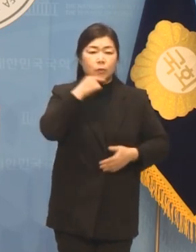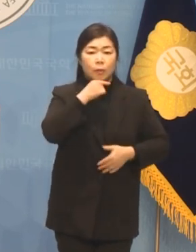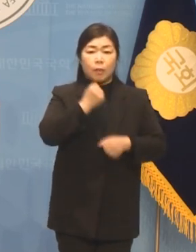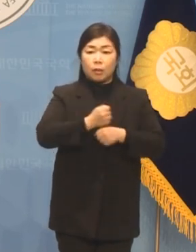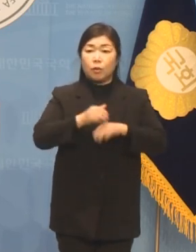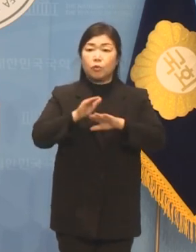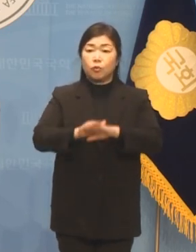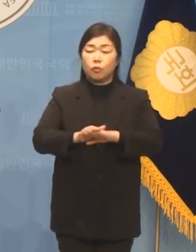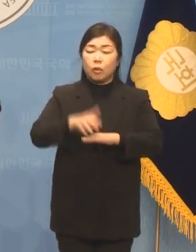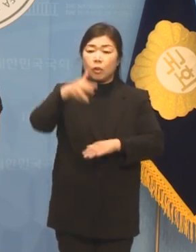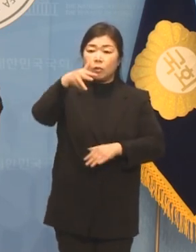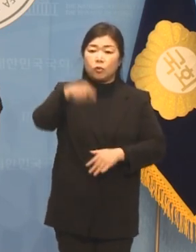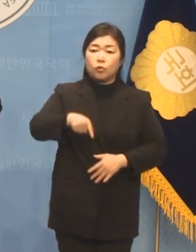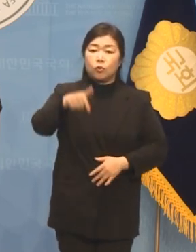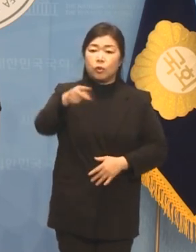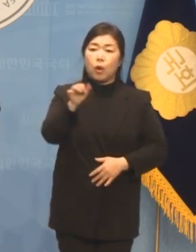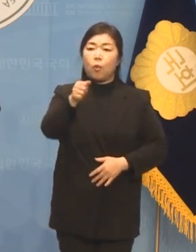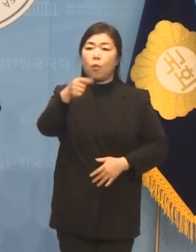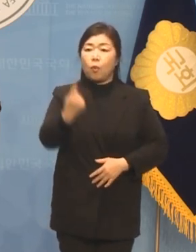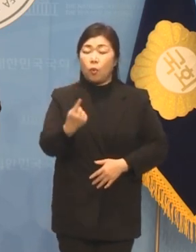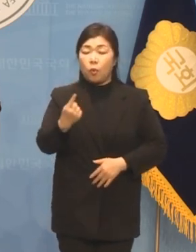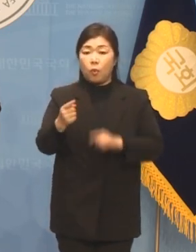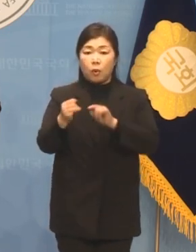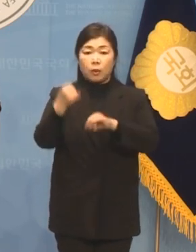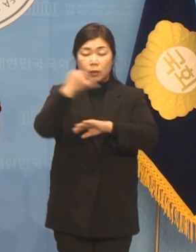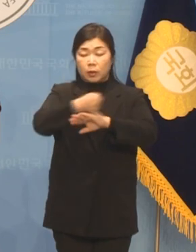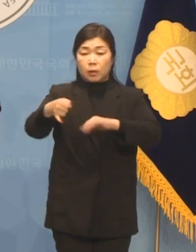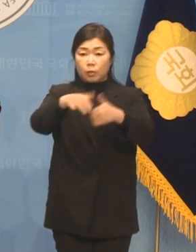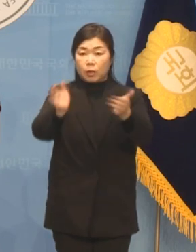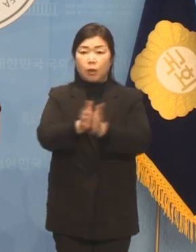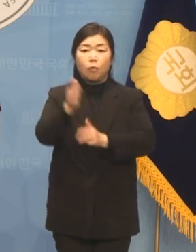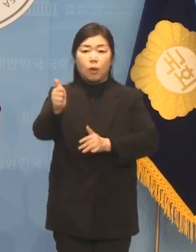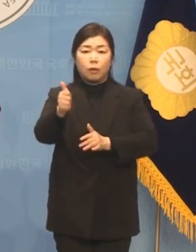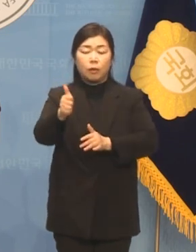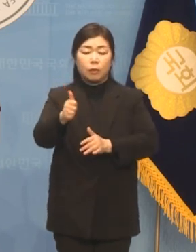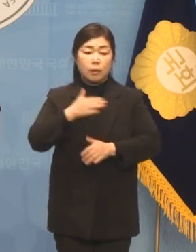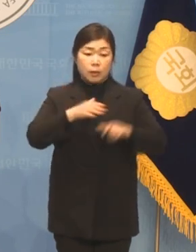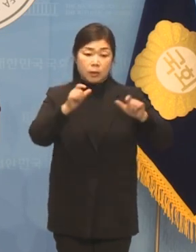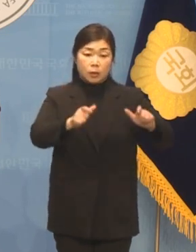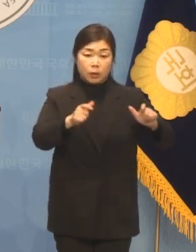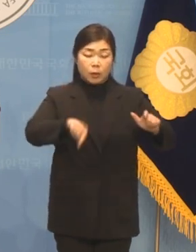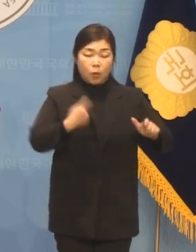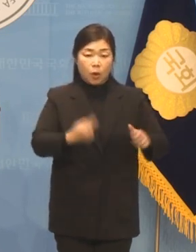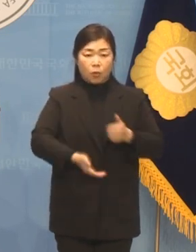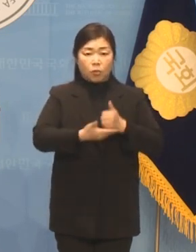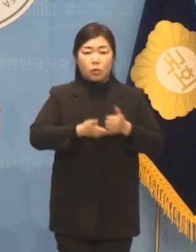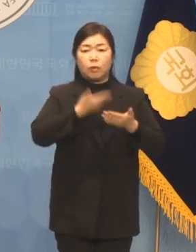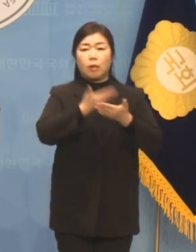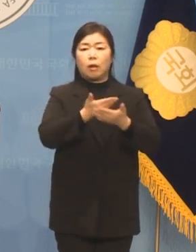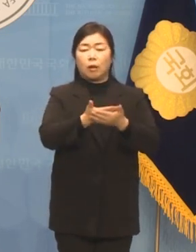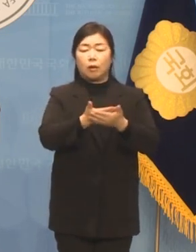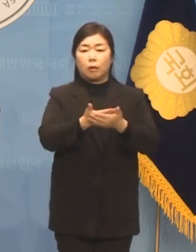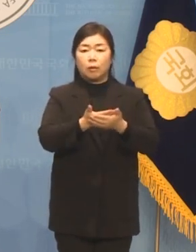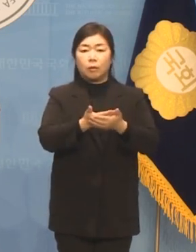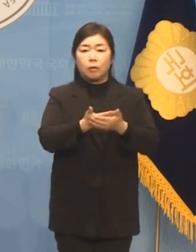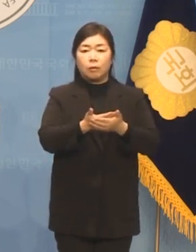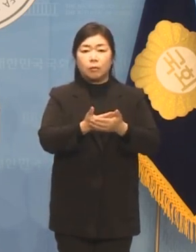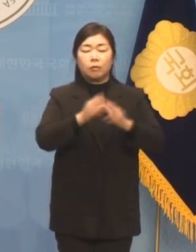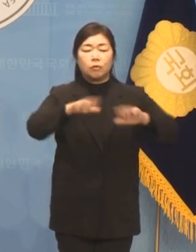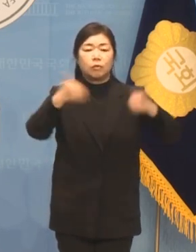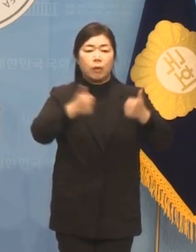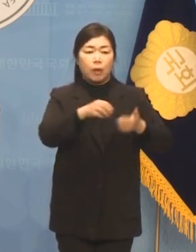기재부 장관이 자신의 지역구에 나홀로 공천을 신청하며 국회 재입성을 노리고 있다는